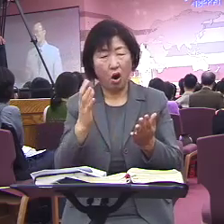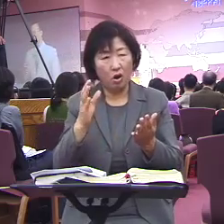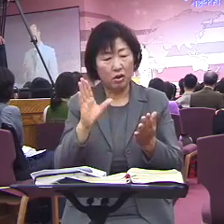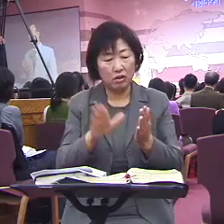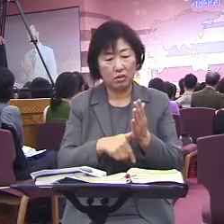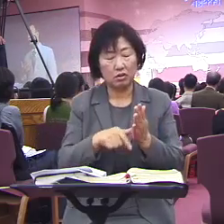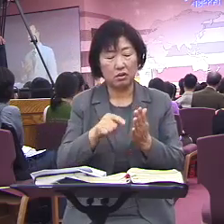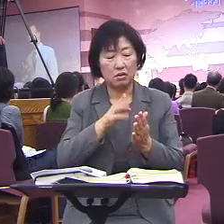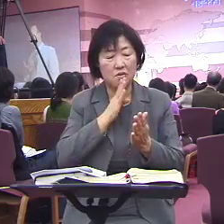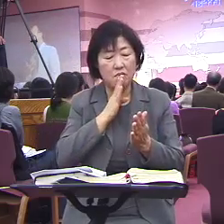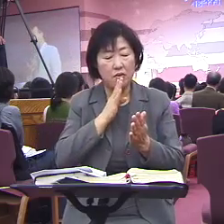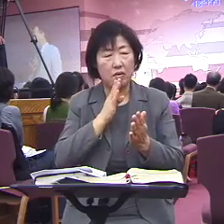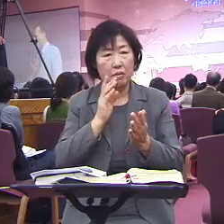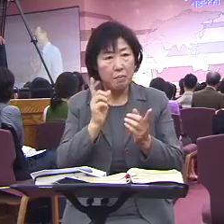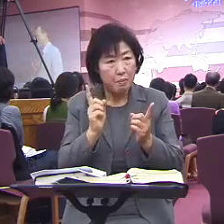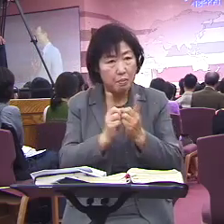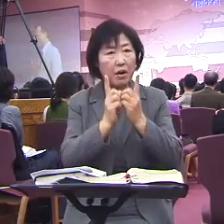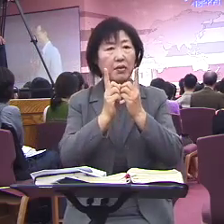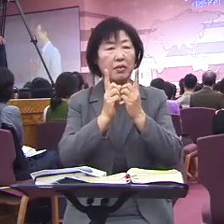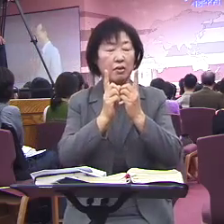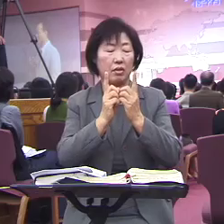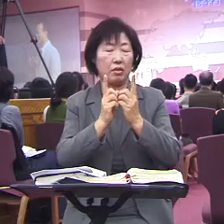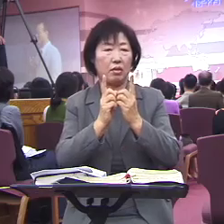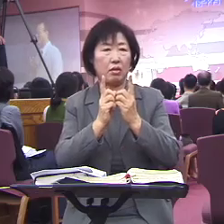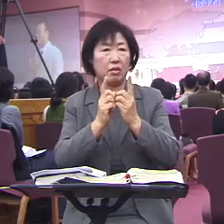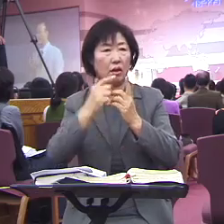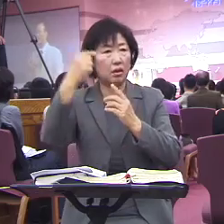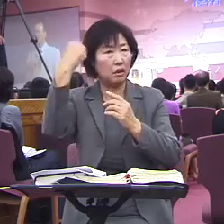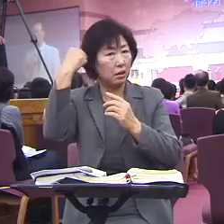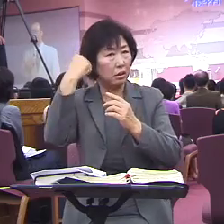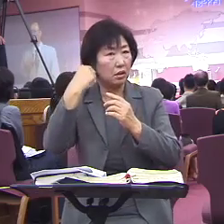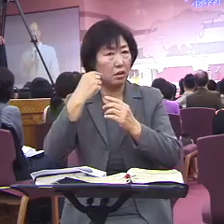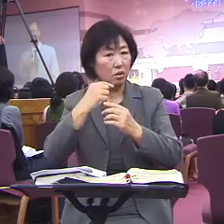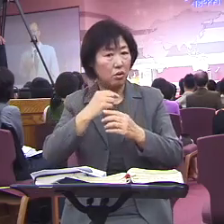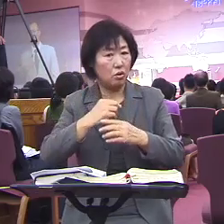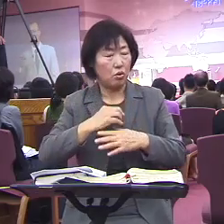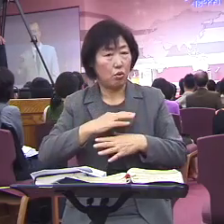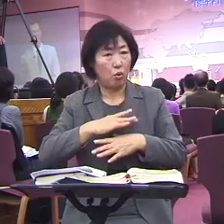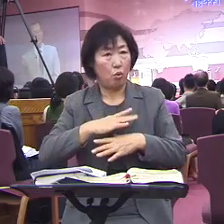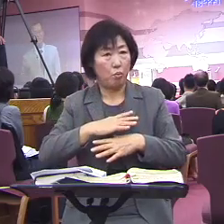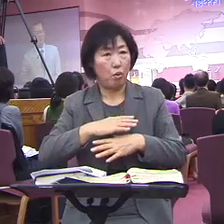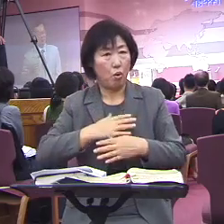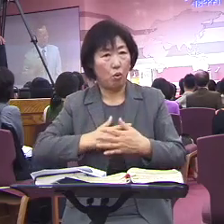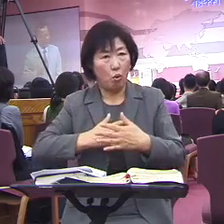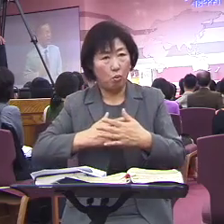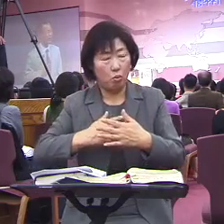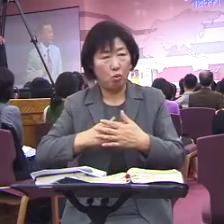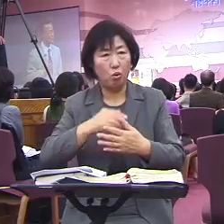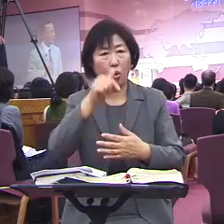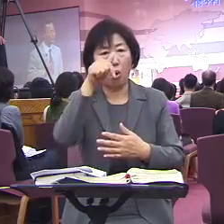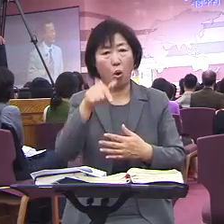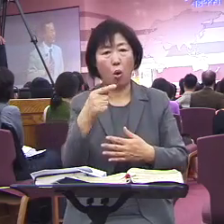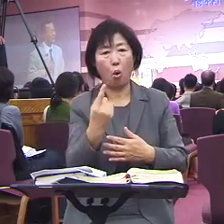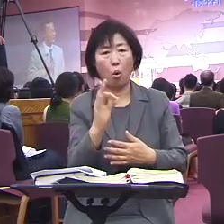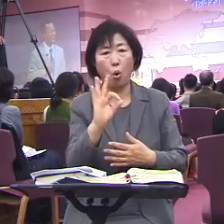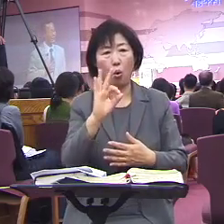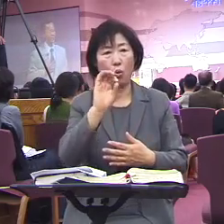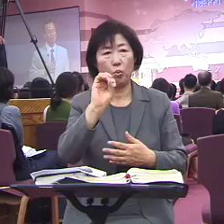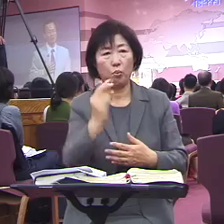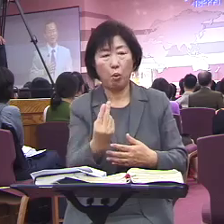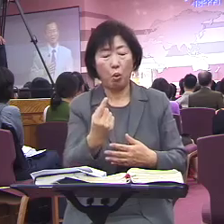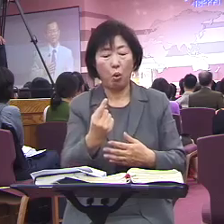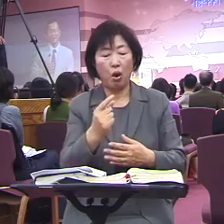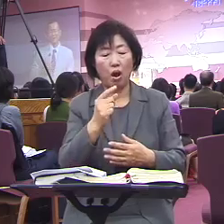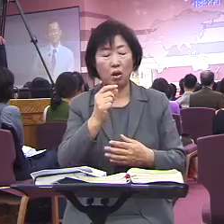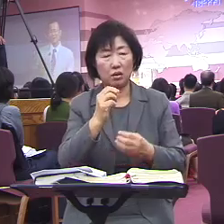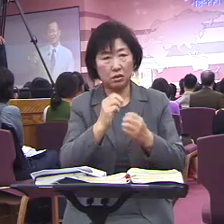때 정말 당했던 느꼈던 공포 한 가지를 이제 그 글에 쓰면 씁쓸한 마음으로 쓴 거였어요.